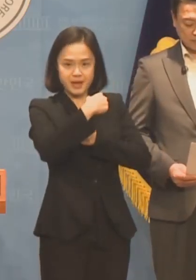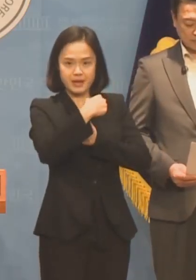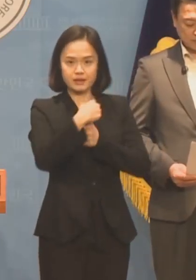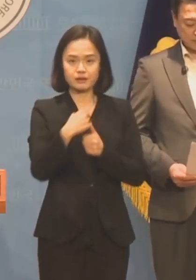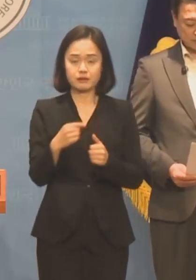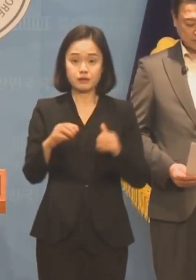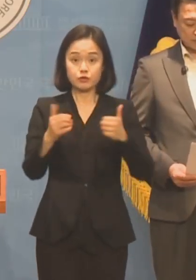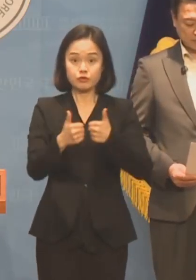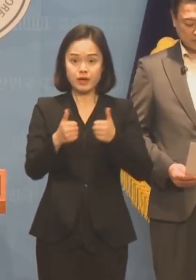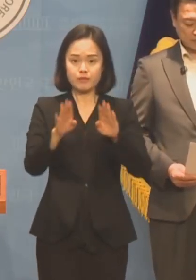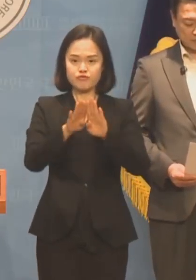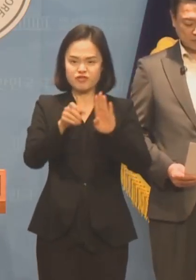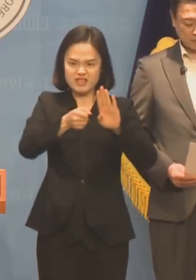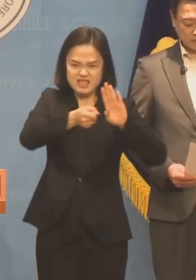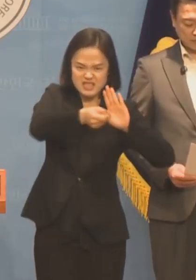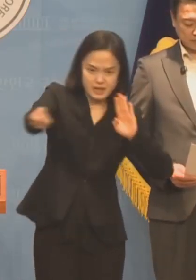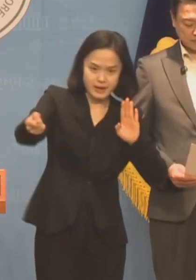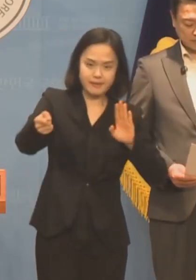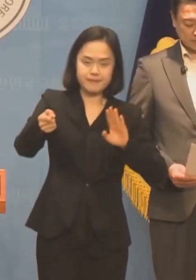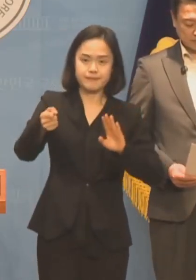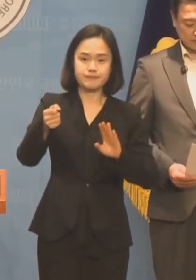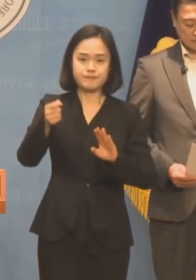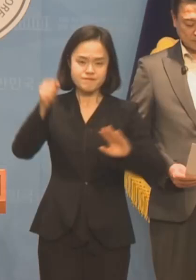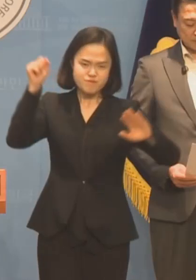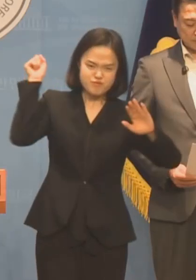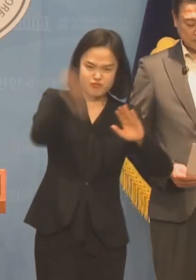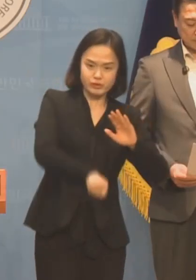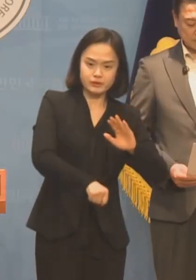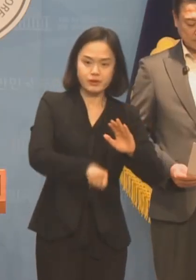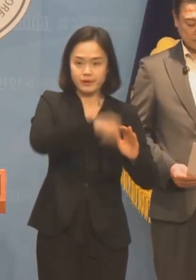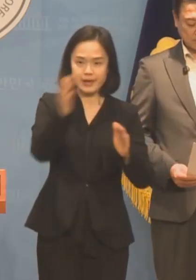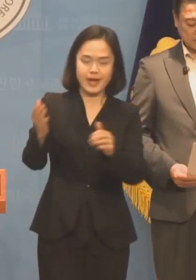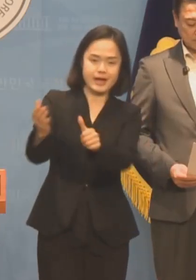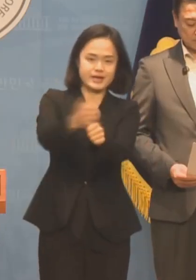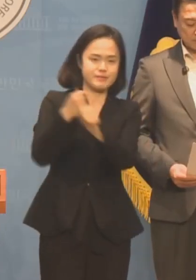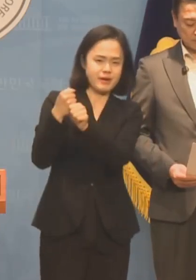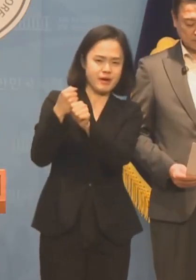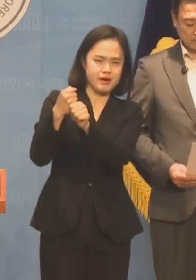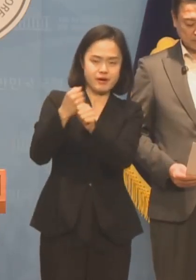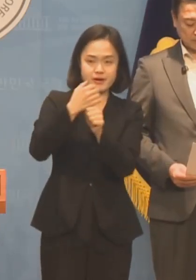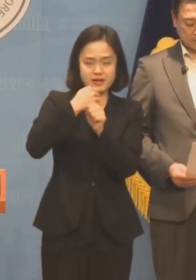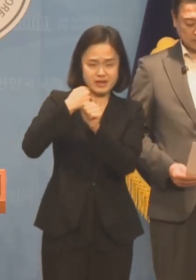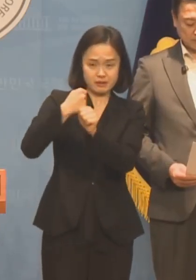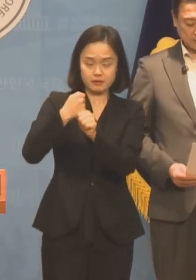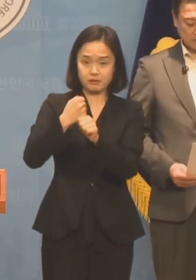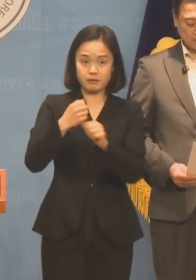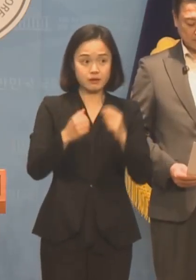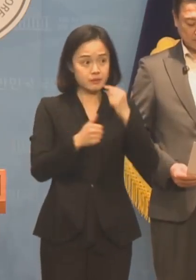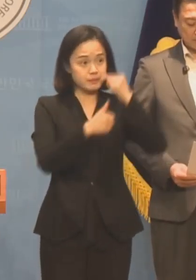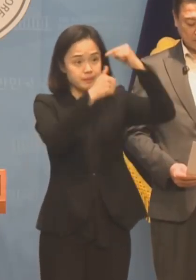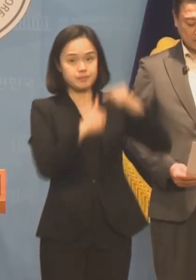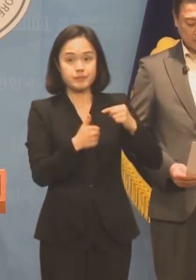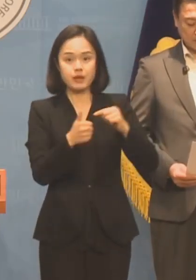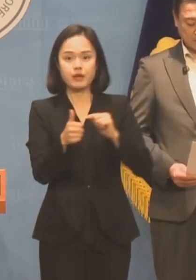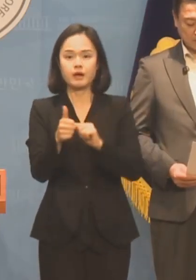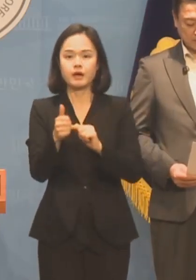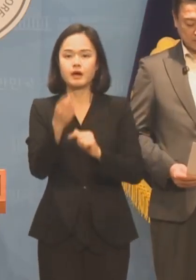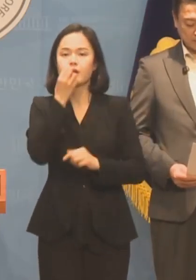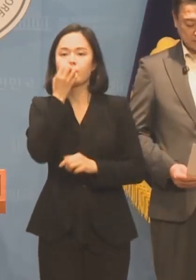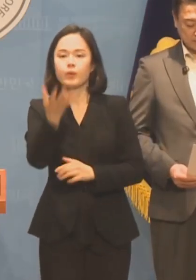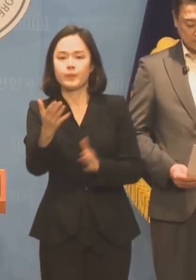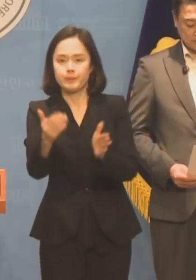전기라도 차단하라. 라고 국회 단전을 언급했습니다. 수호신 TF를